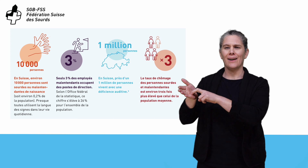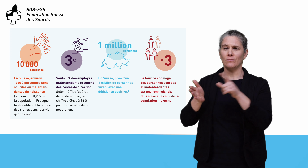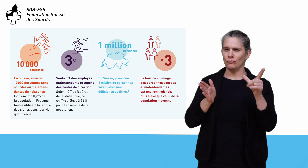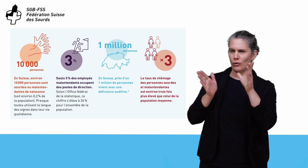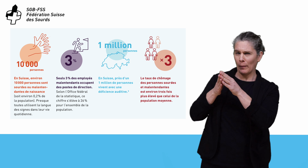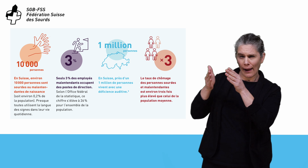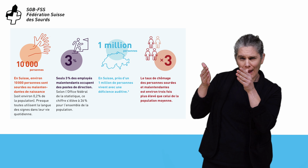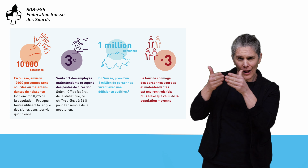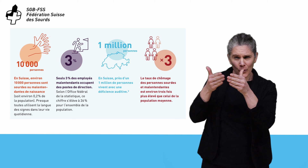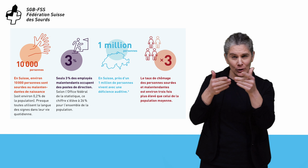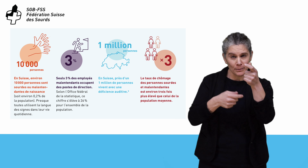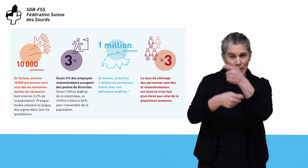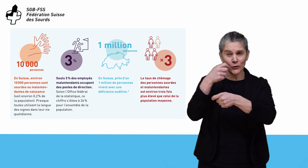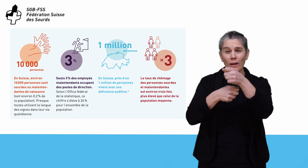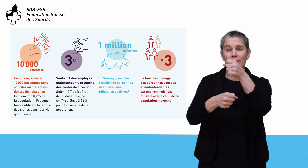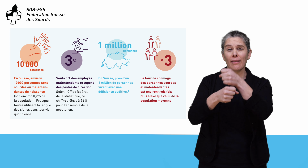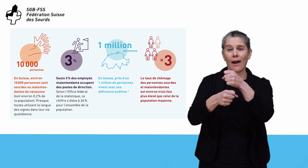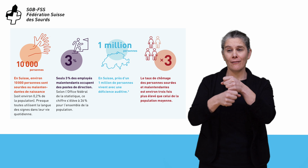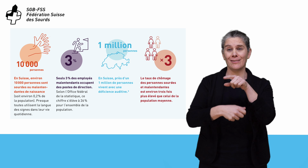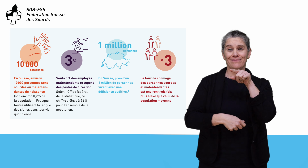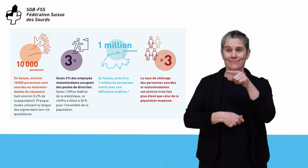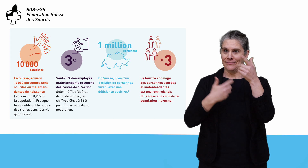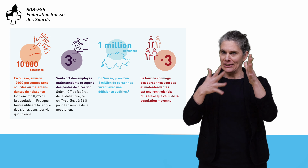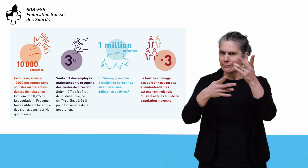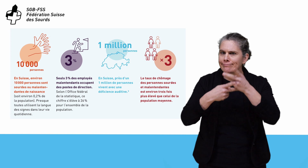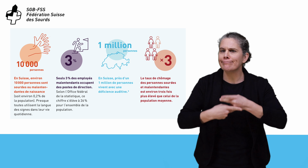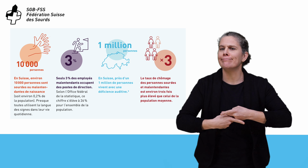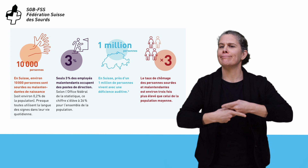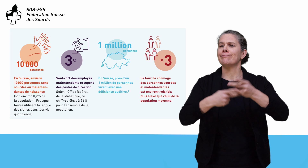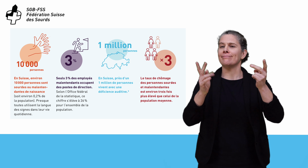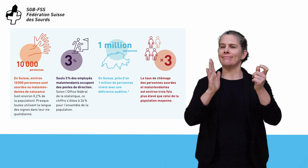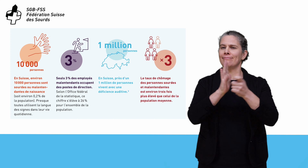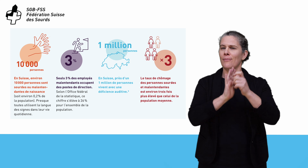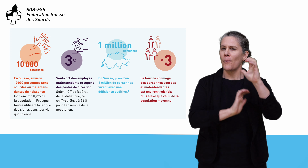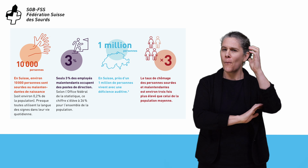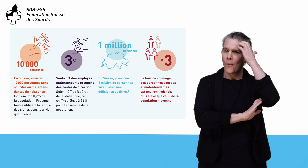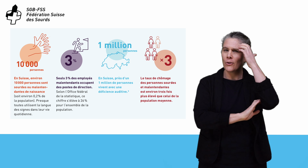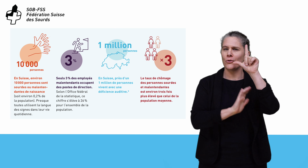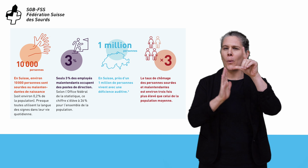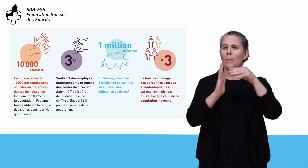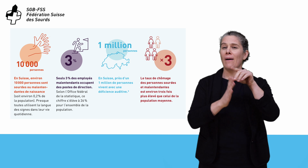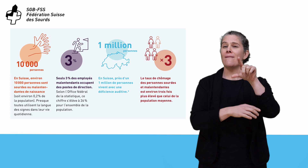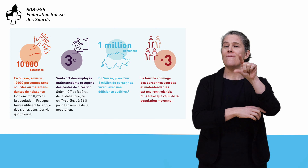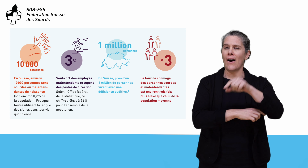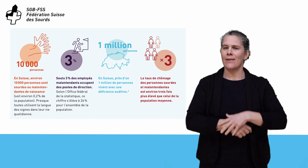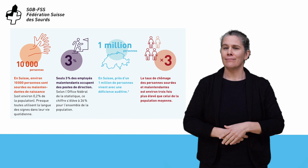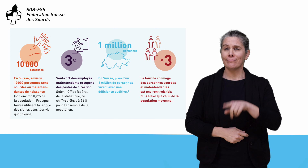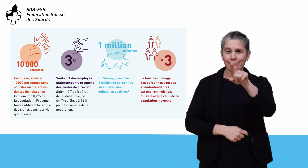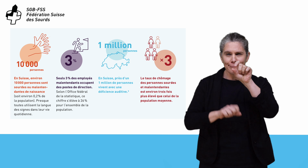'étude sur le marché du travail que la Haute École de Lucerne a publiée en août 2020 sur mandat de la